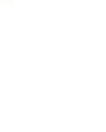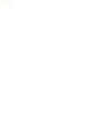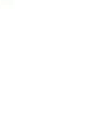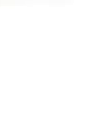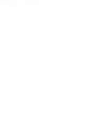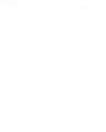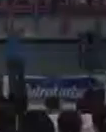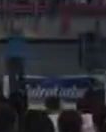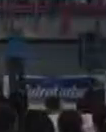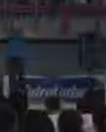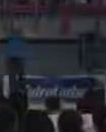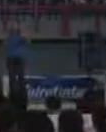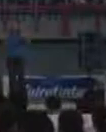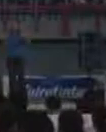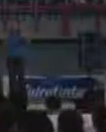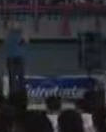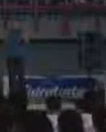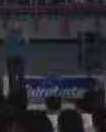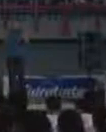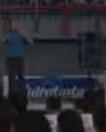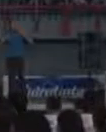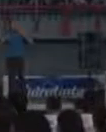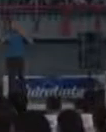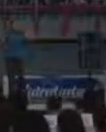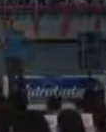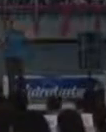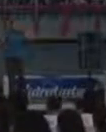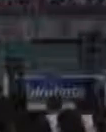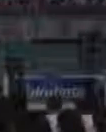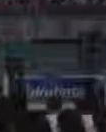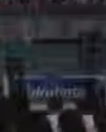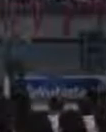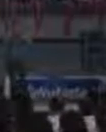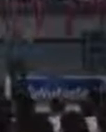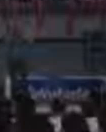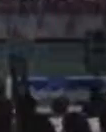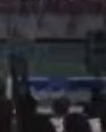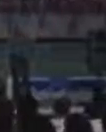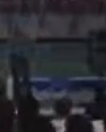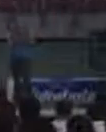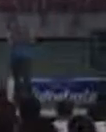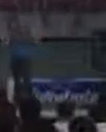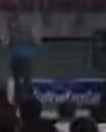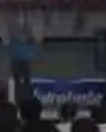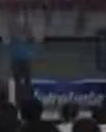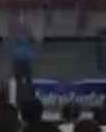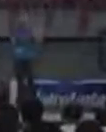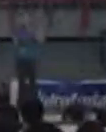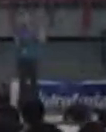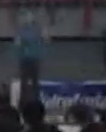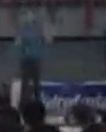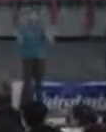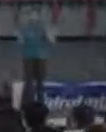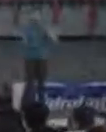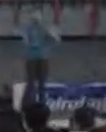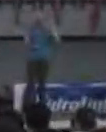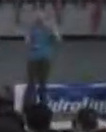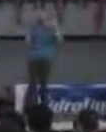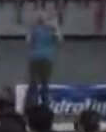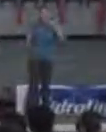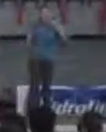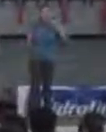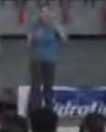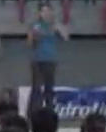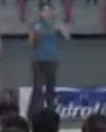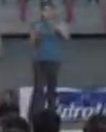informação a gente resolveria. Então vamos fazer de conta que não era possível dizer o total de veículos. Se era 300, se era 400, se era 1.000, se era 1 milhão,